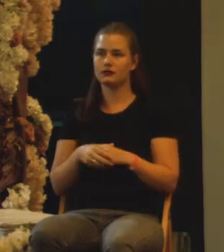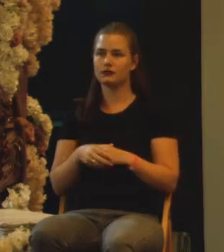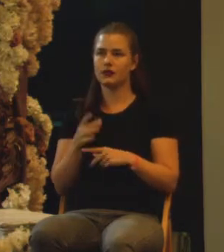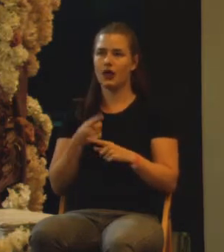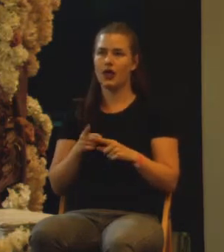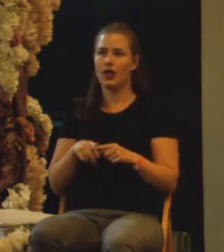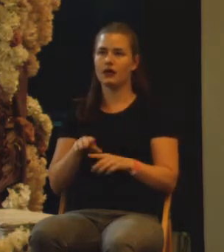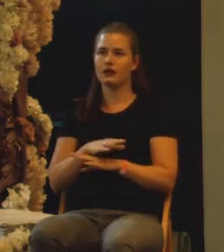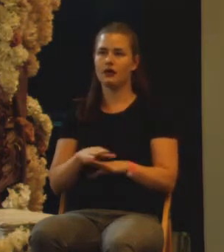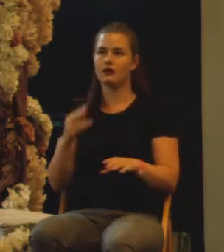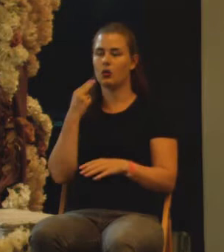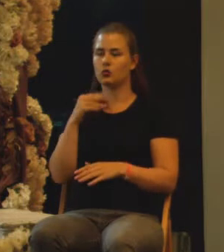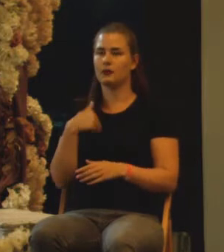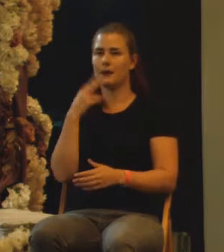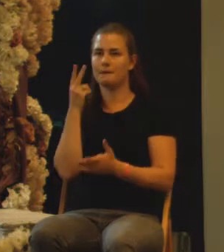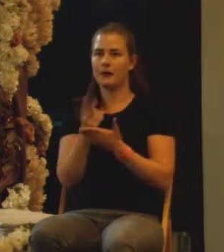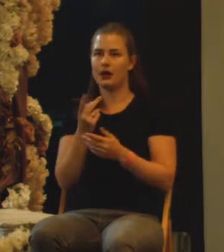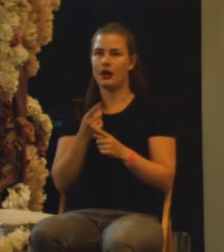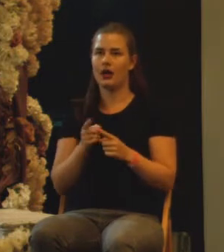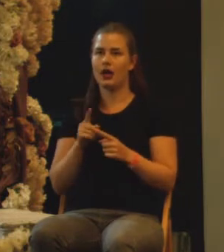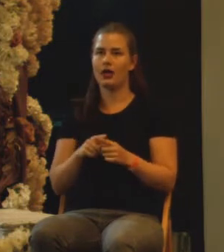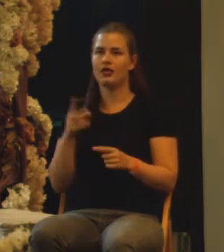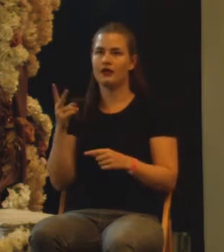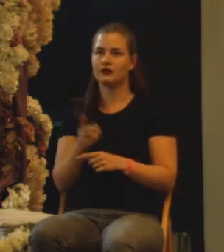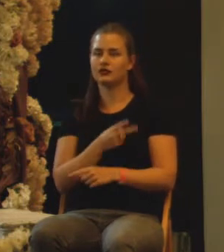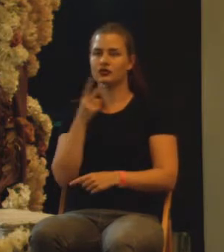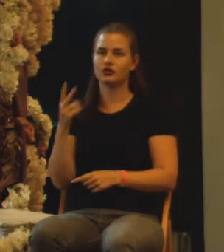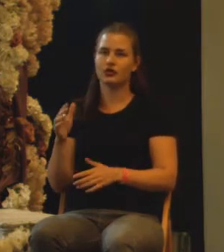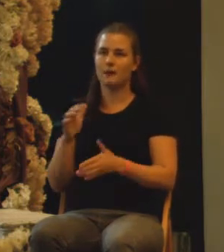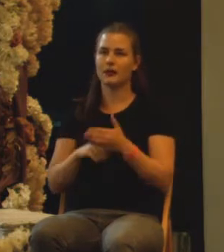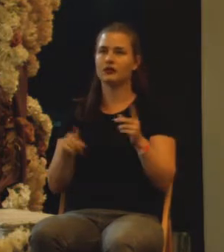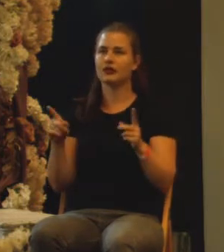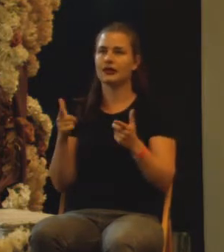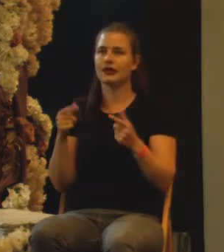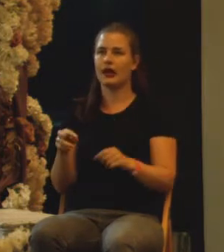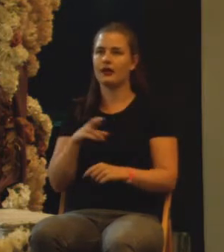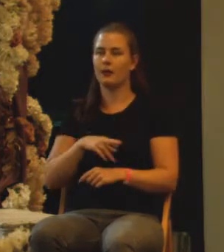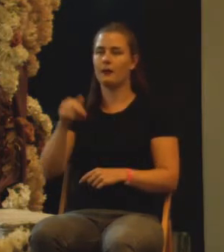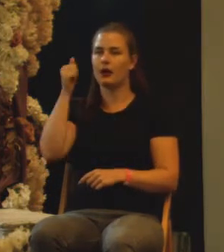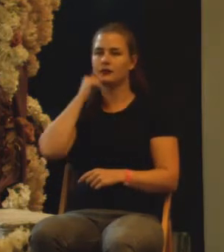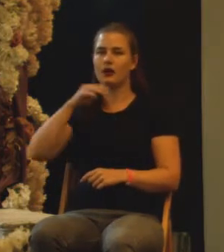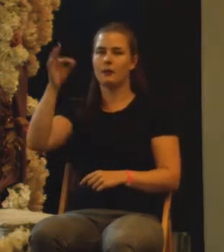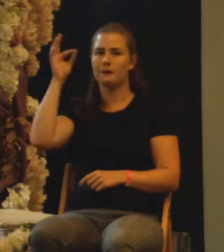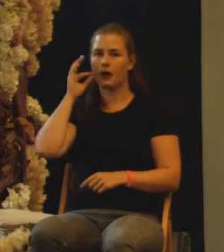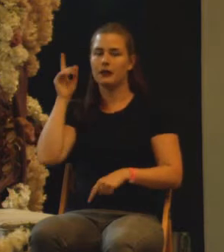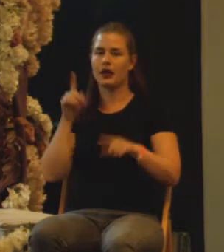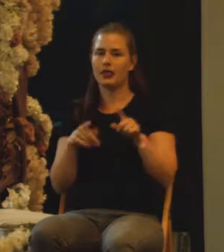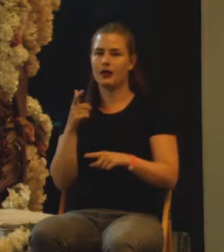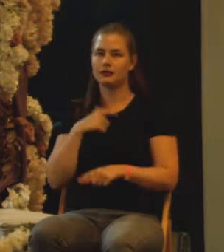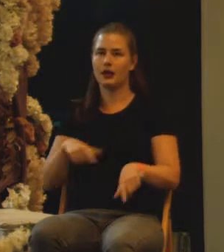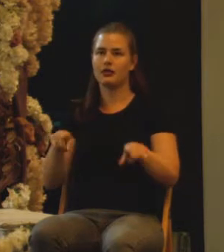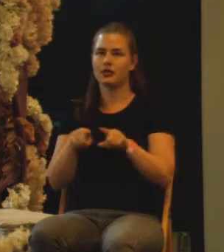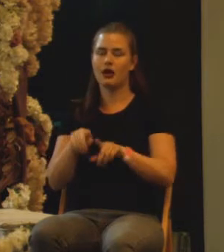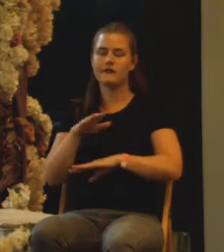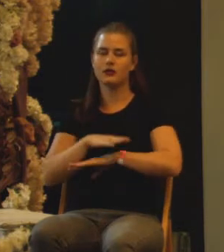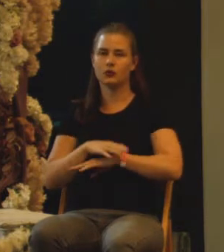это не лучшие мои проявления, скорее это вторичные признаки, где я просто по старой памяти еще иногда себя так веду.